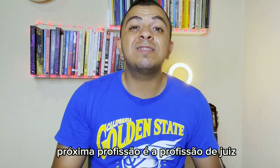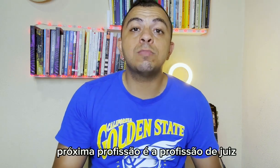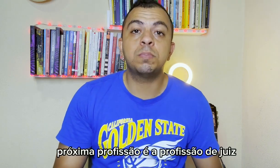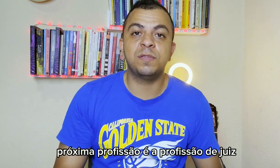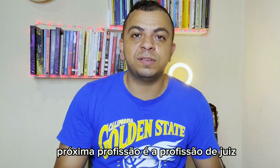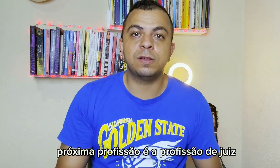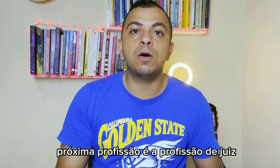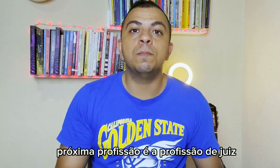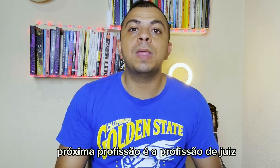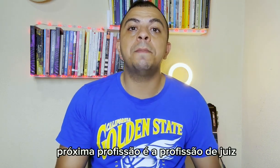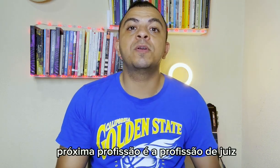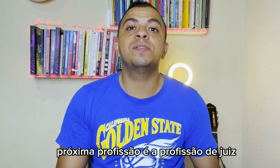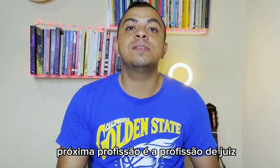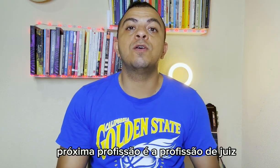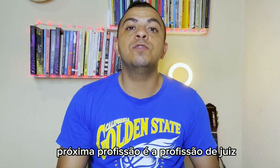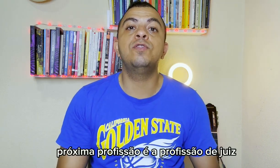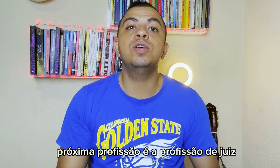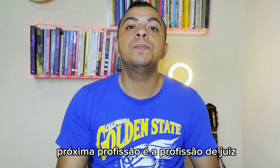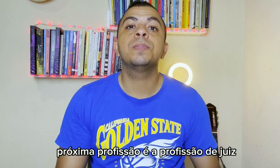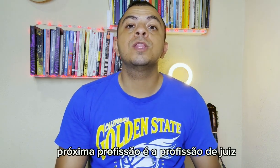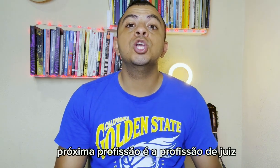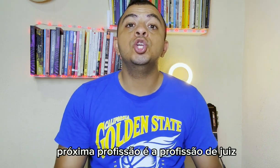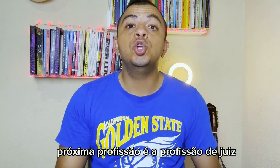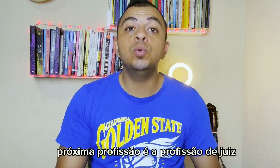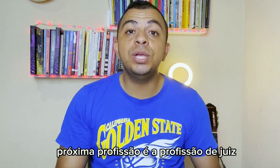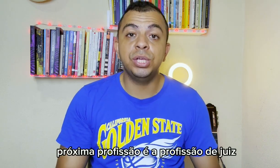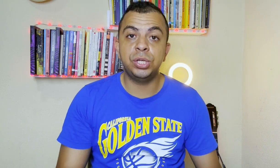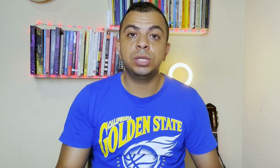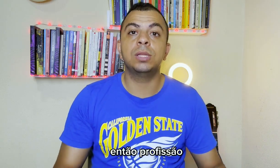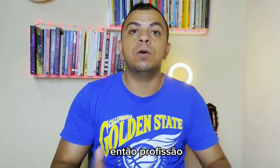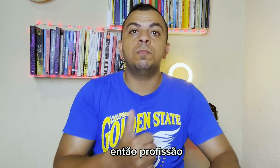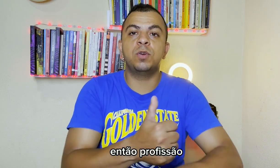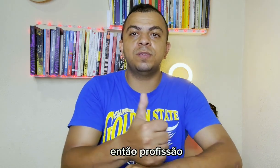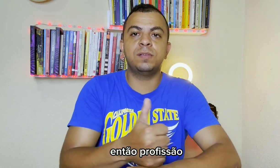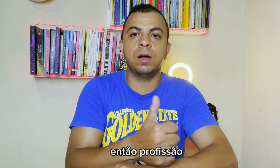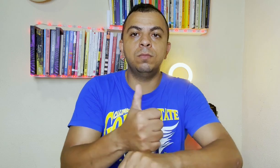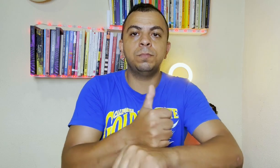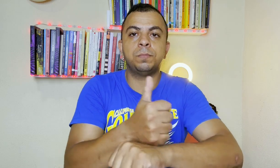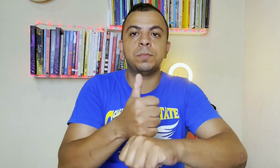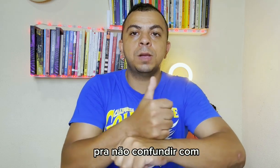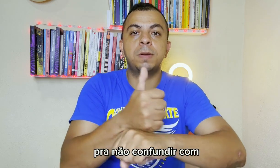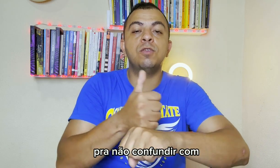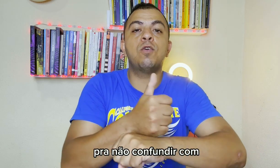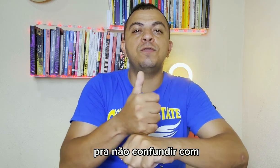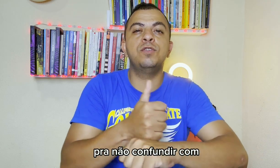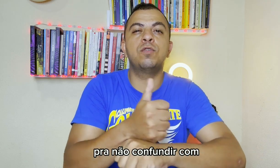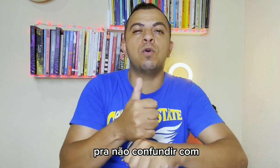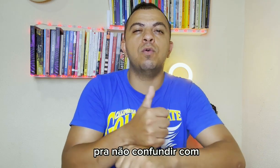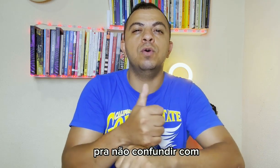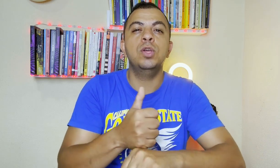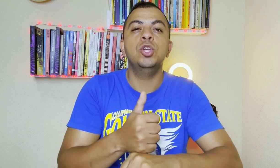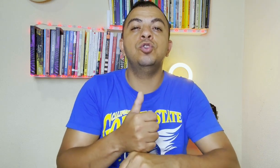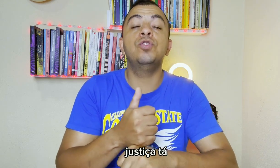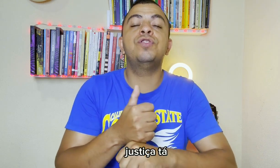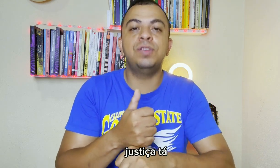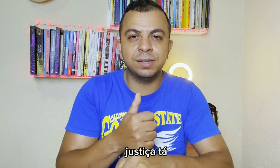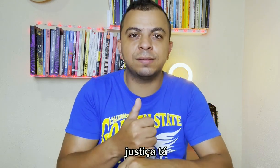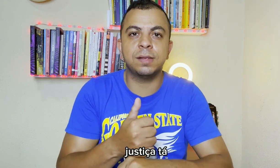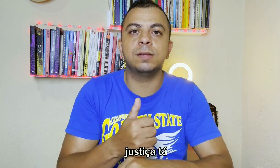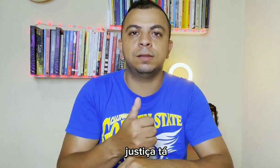Próxima profissão é a profissão de juiz. Então, profissão, para não confundir com justiça,